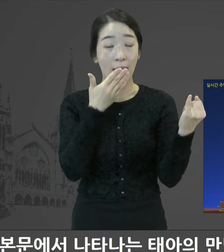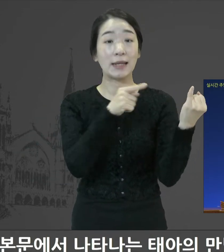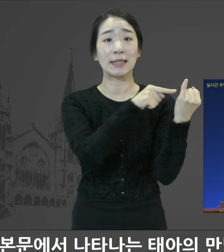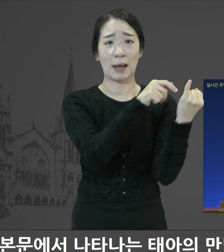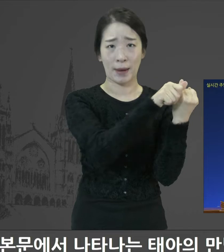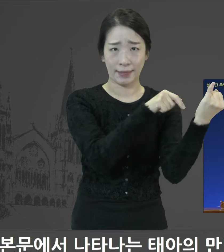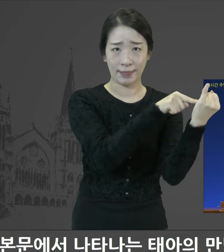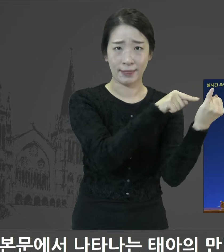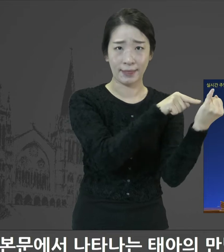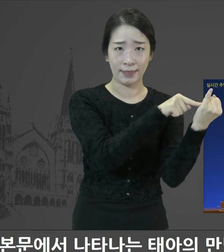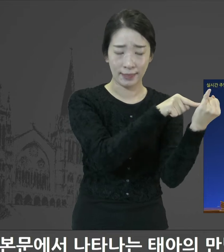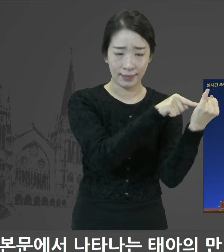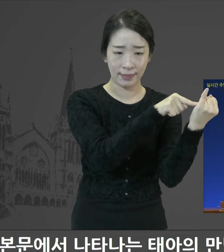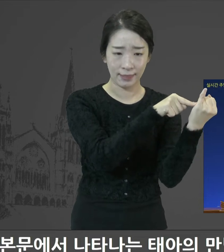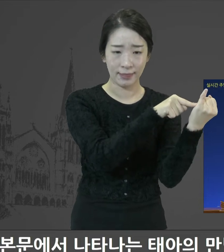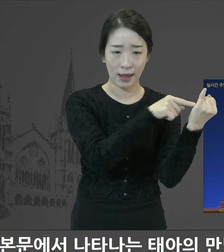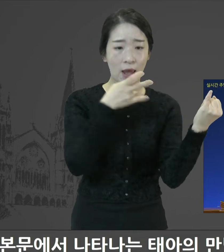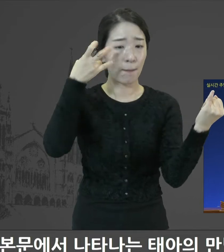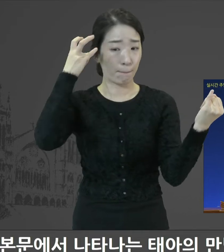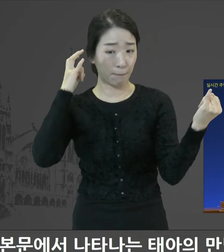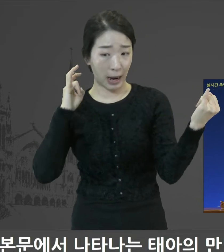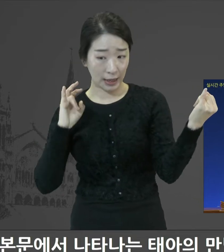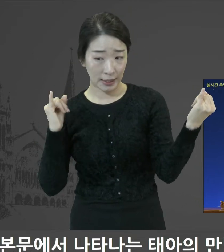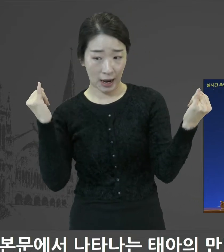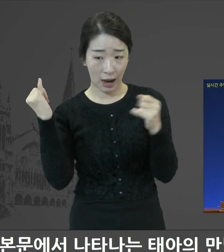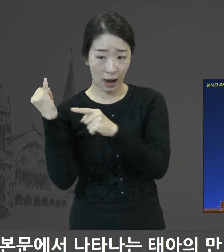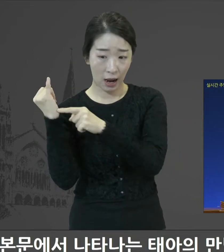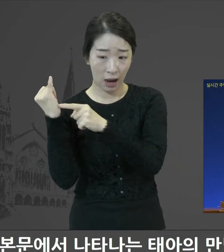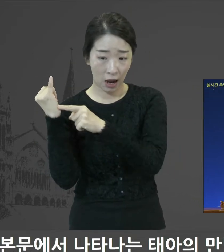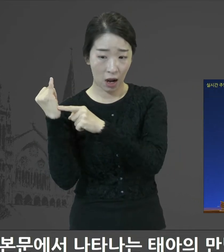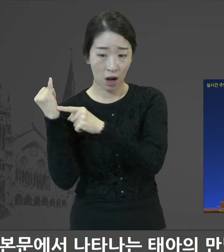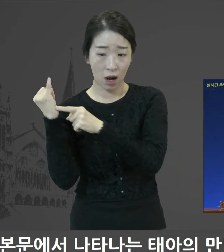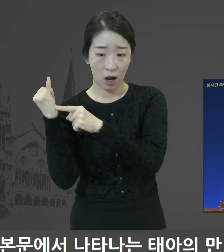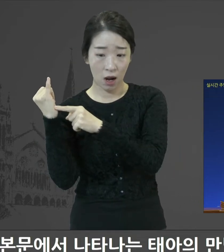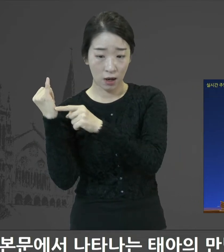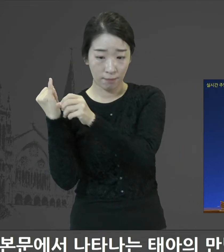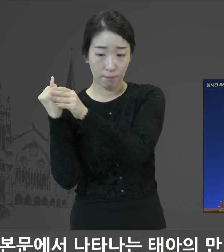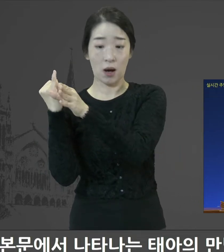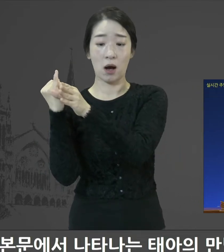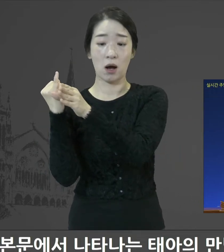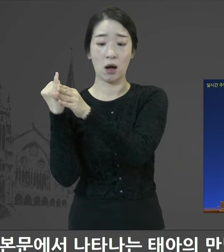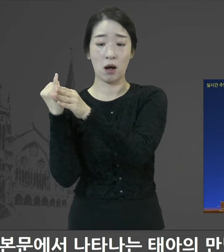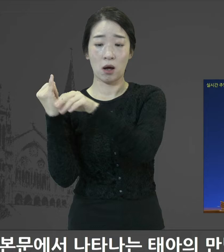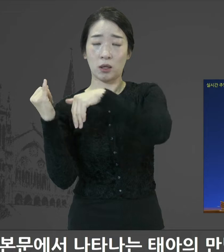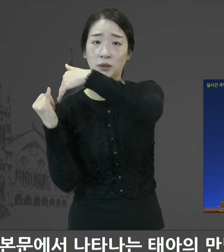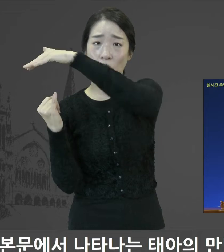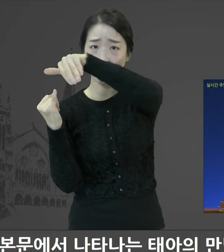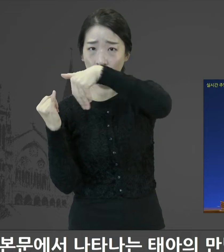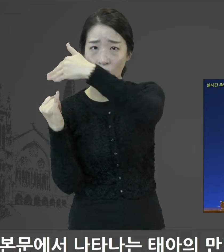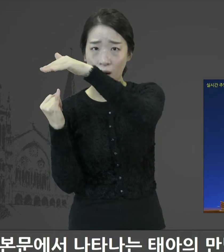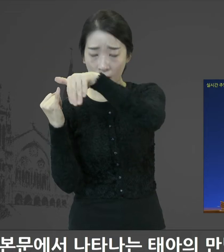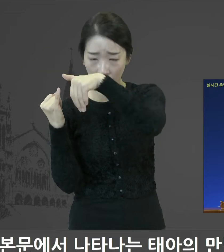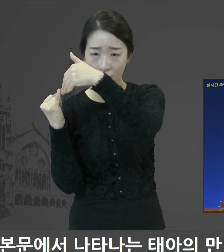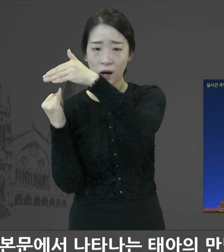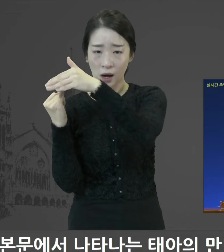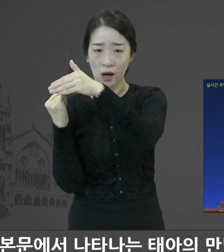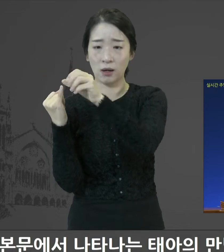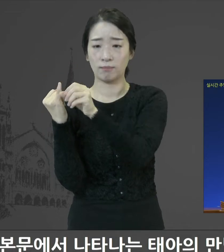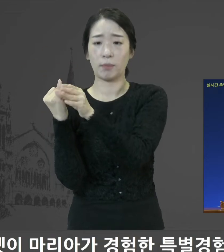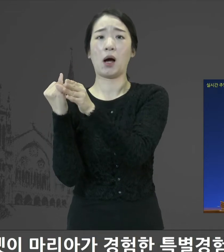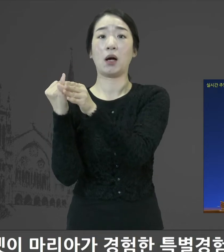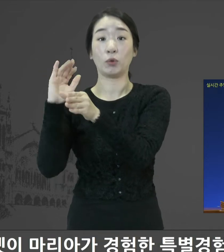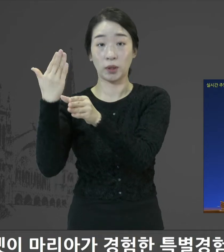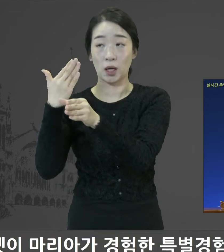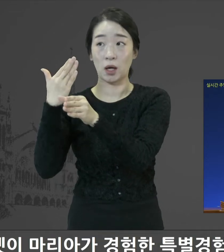마리아가 경험했던 그 특별한 경험이 있죠. 수태고지, 처녀가 아이를 가질 것이다 라는 이 수태고지의